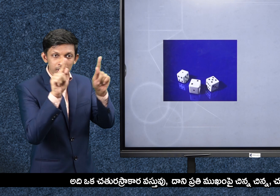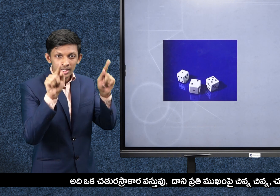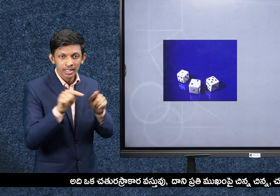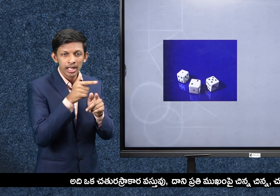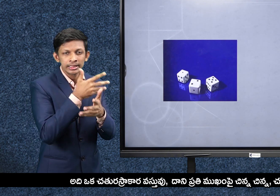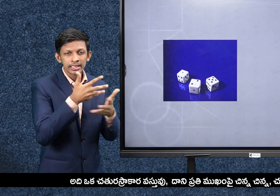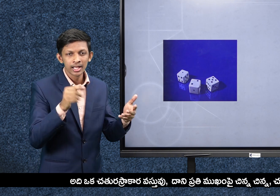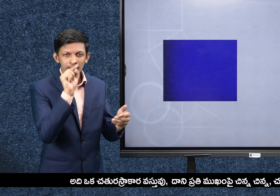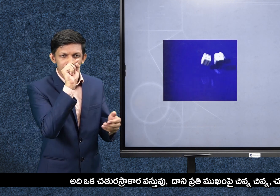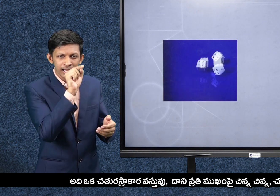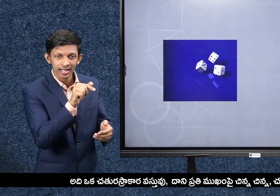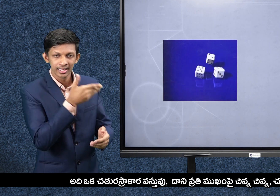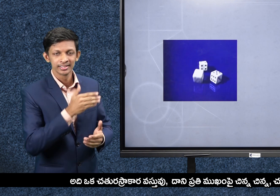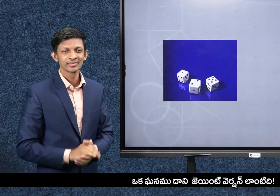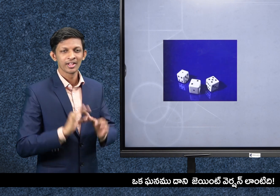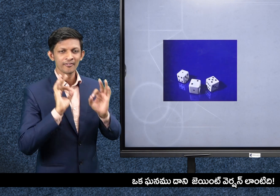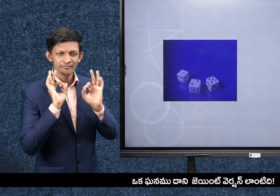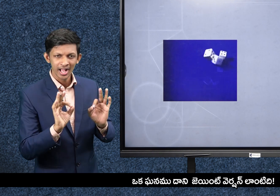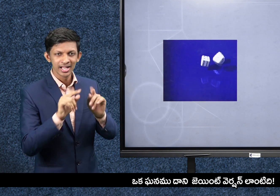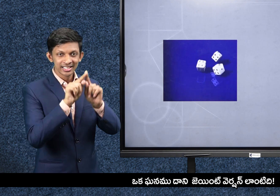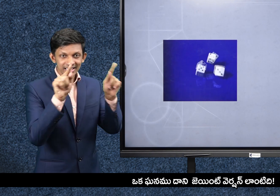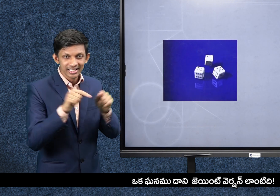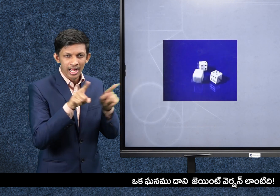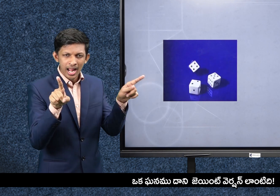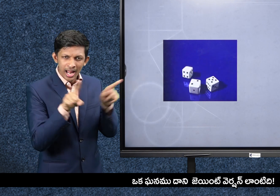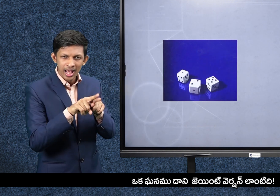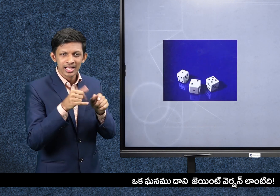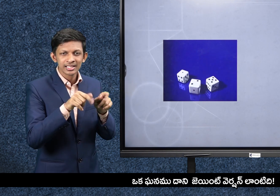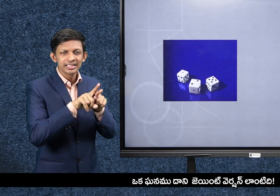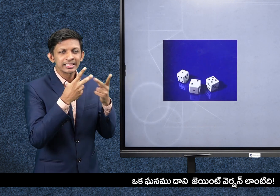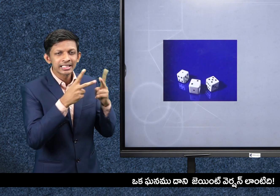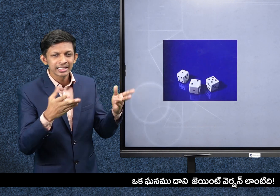చిన్న చుక్కలుంటాయి. ఒక ఘనము దాని జెయింట్ వర్షన్ లాంటిది.